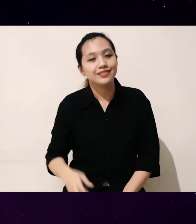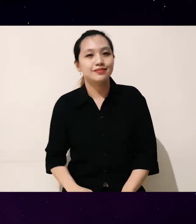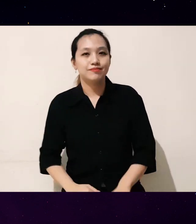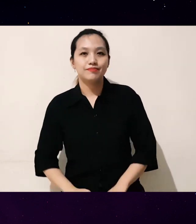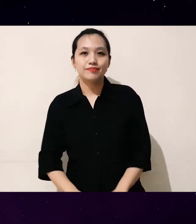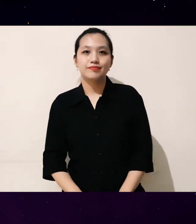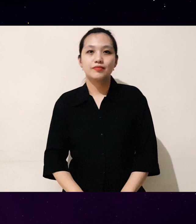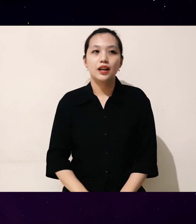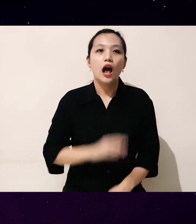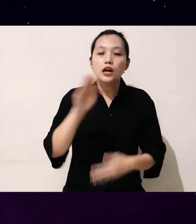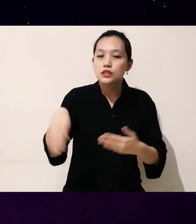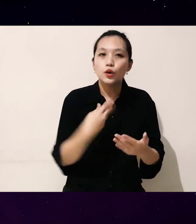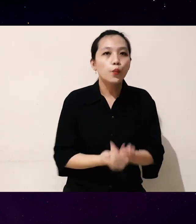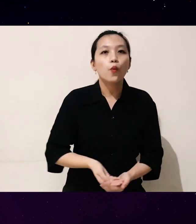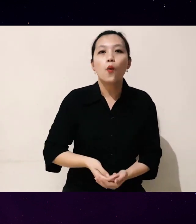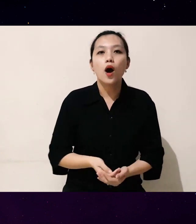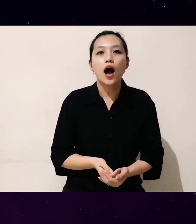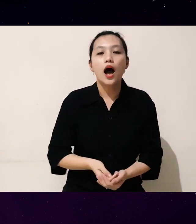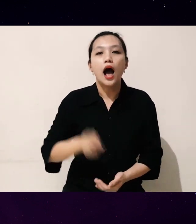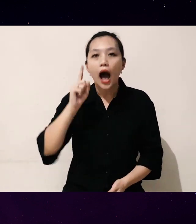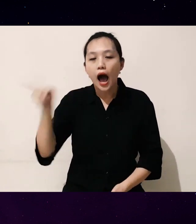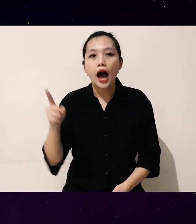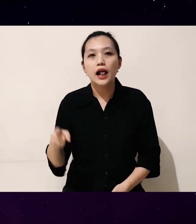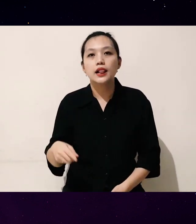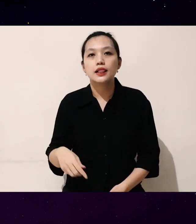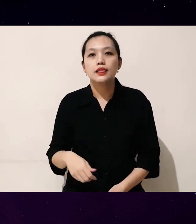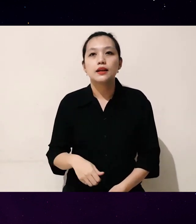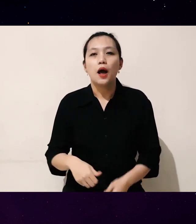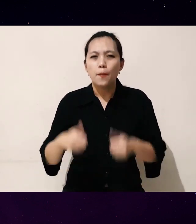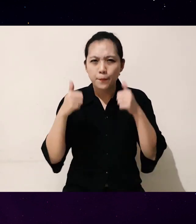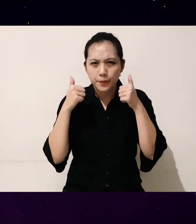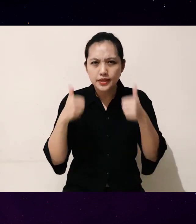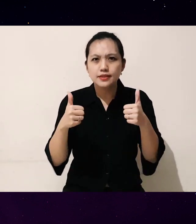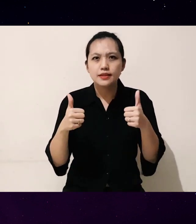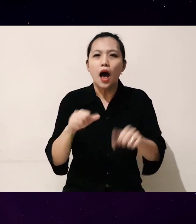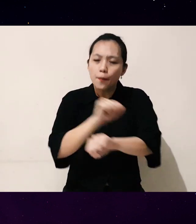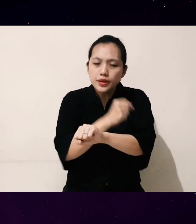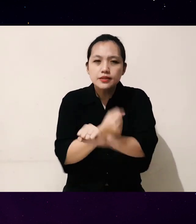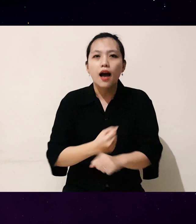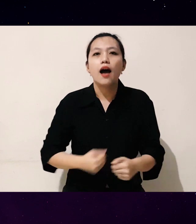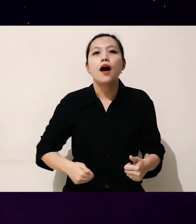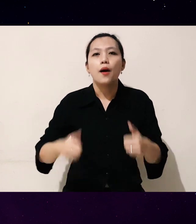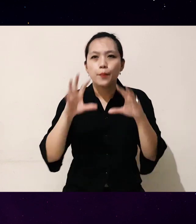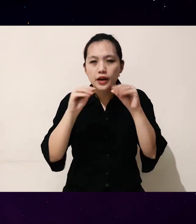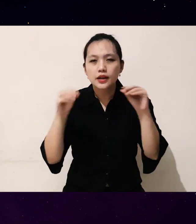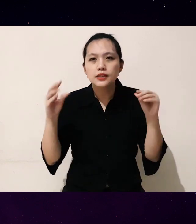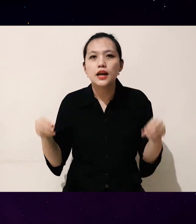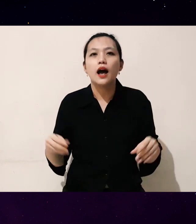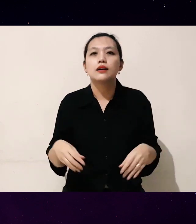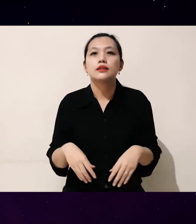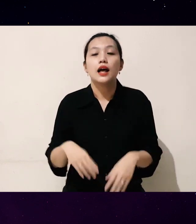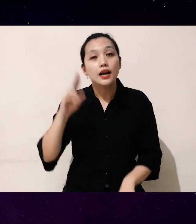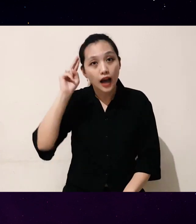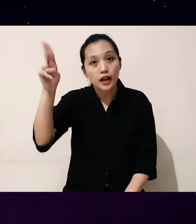hal yang Tuhan rencanakan. Anda dapat berkata, "All things are possible with Christ who works through me." Semua hal